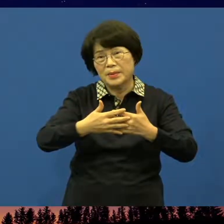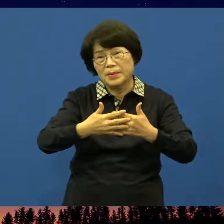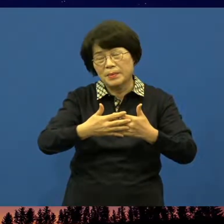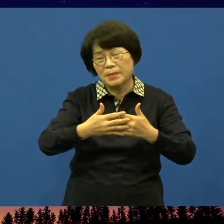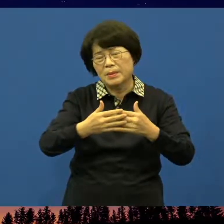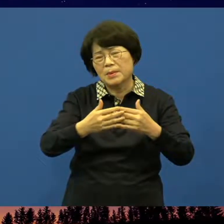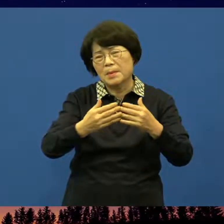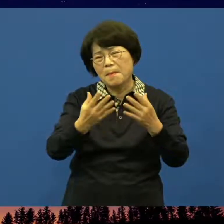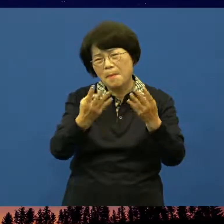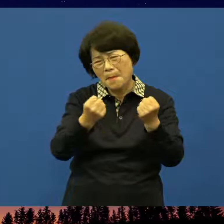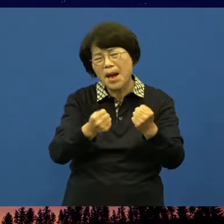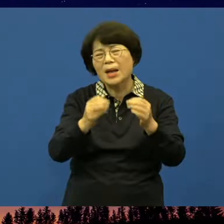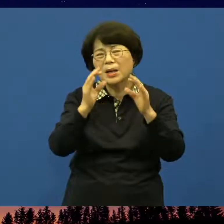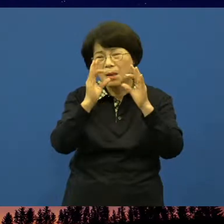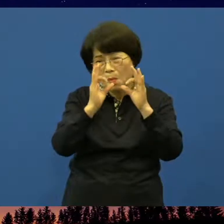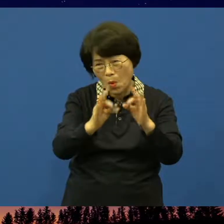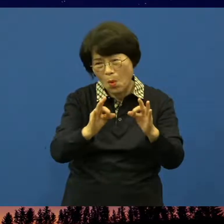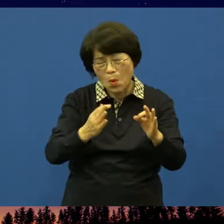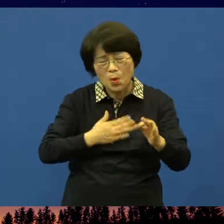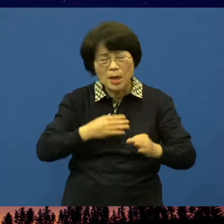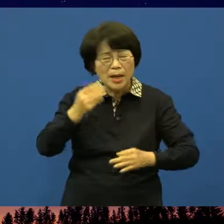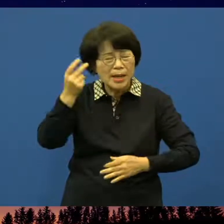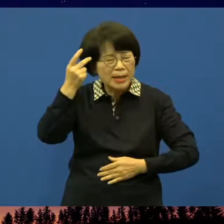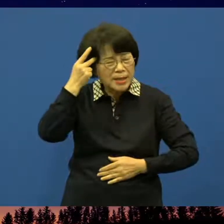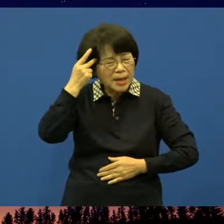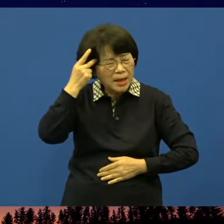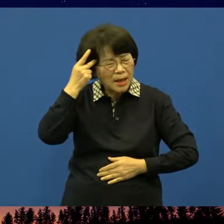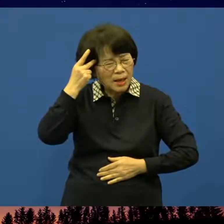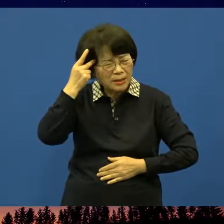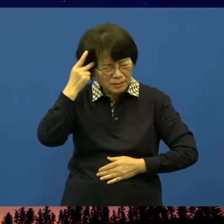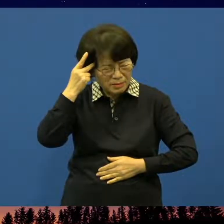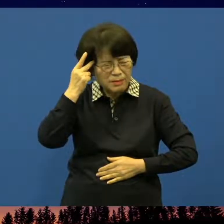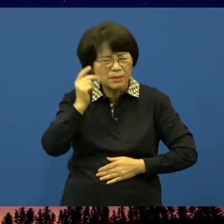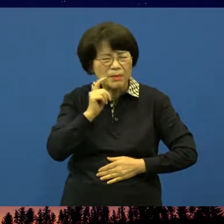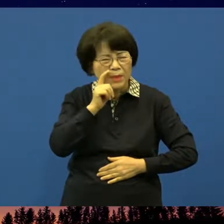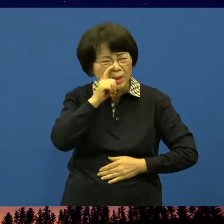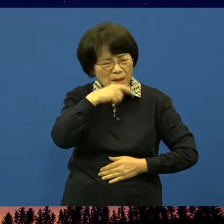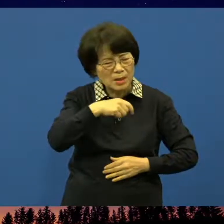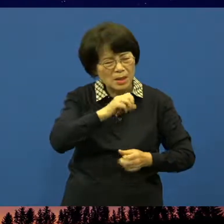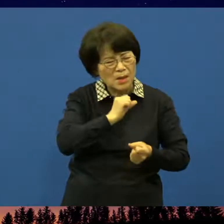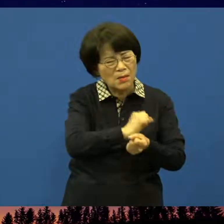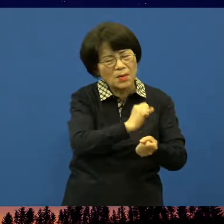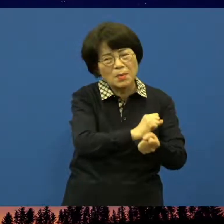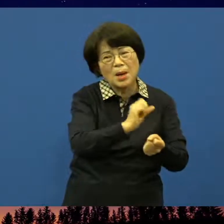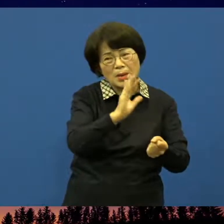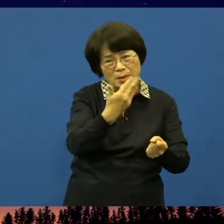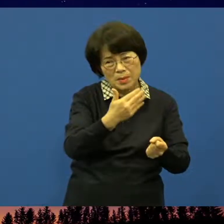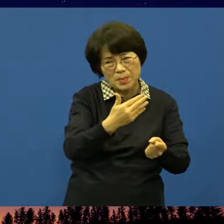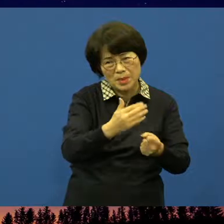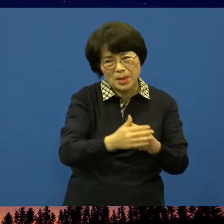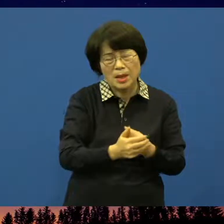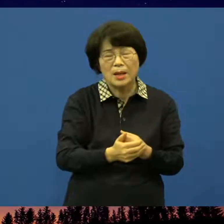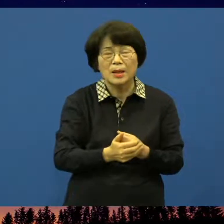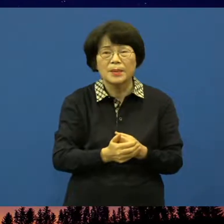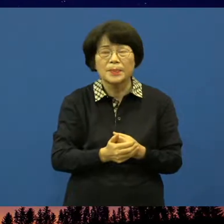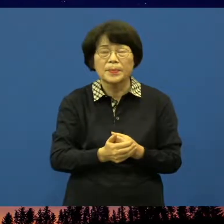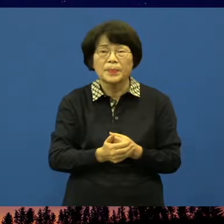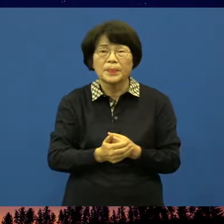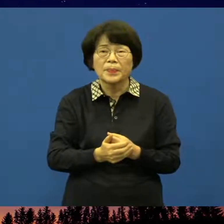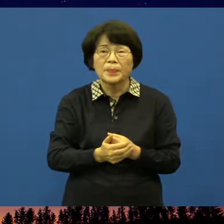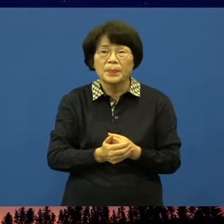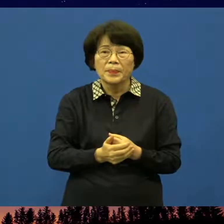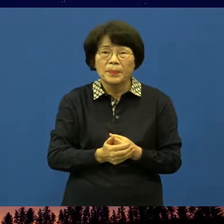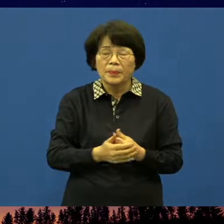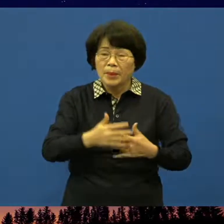통해서 얼마나 많이 우리의 사고를 지배합니까? 그죠? 뭐 수천만, 수억이 보는 영화들을,